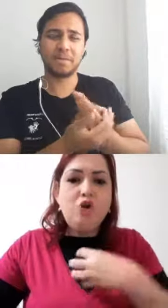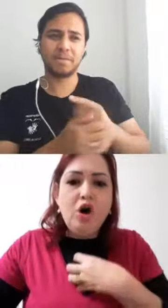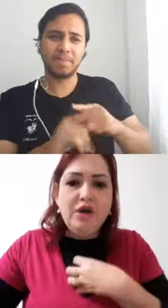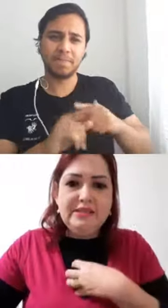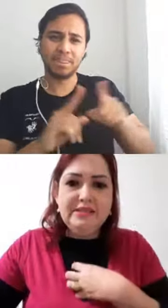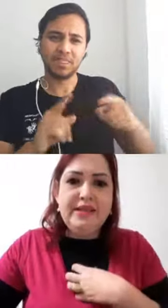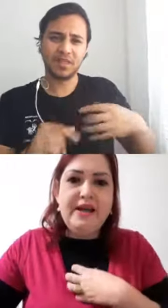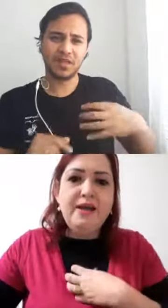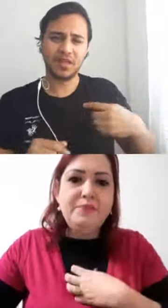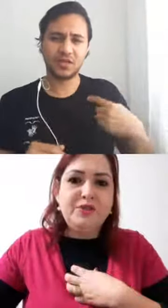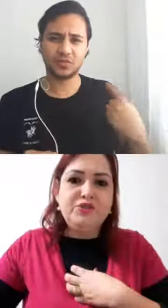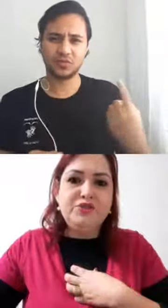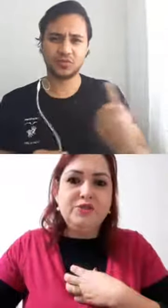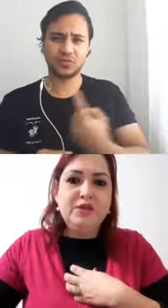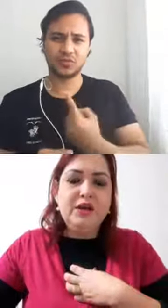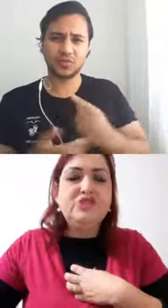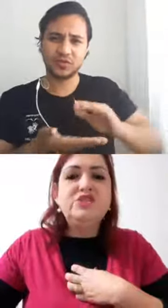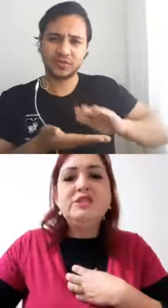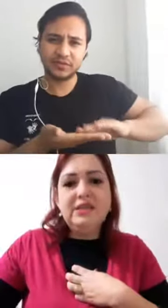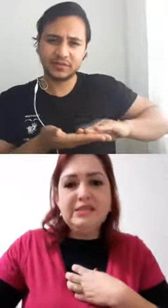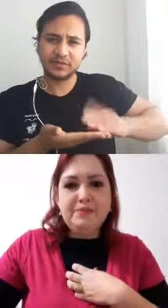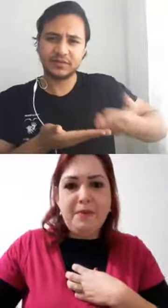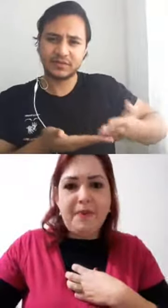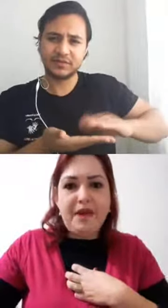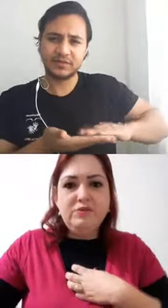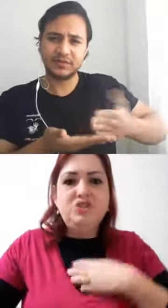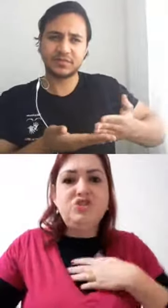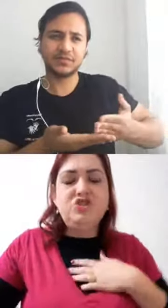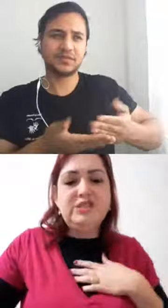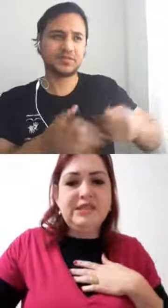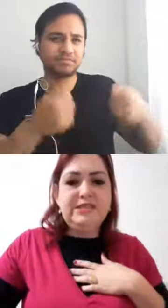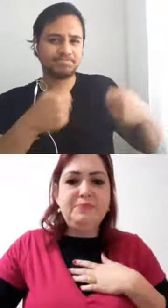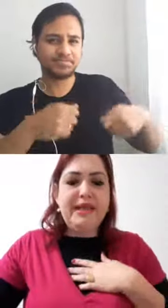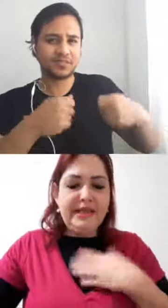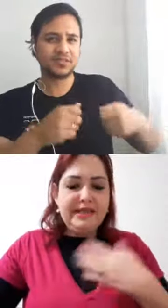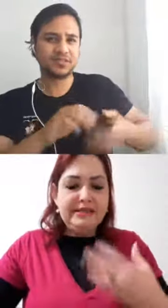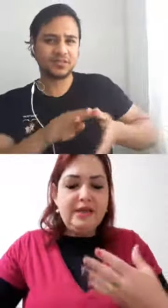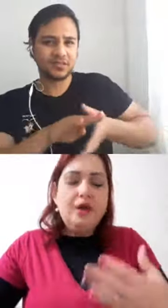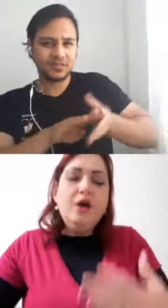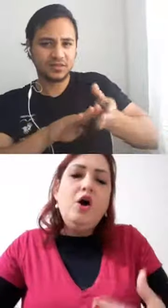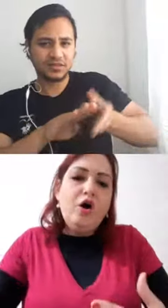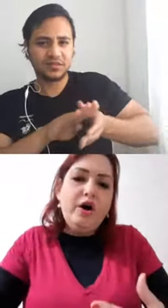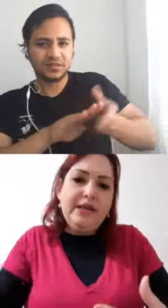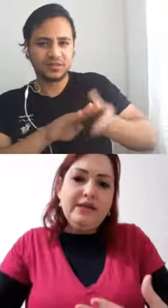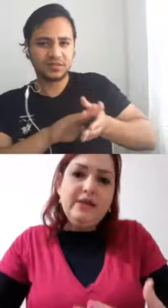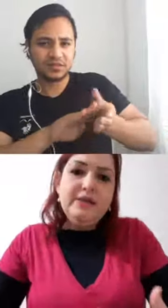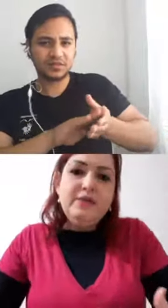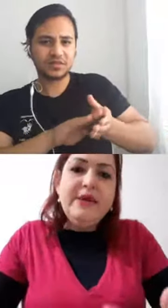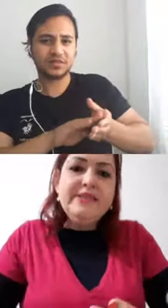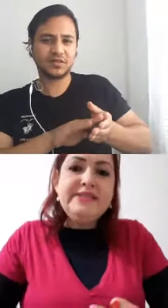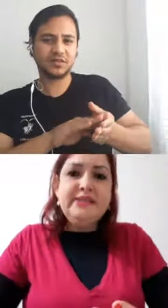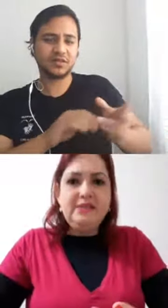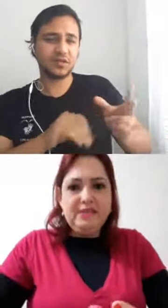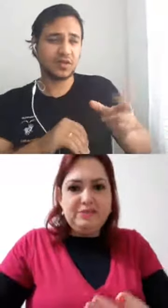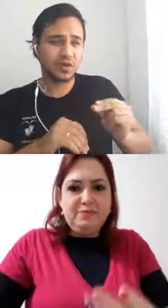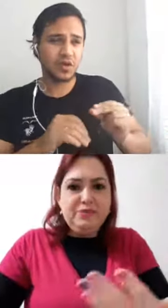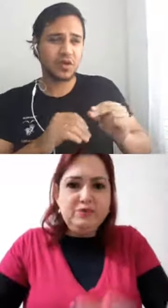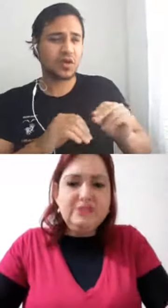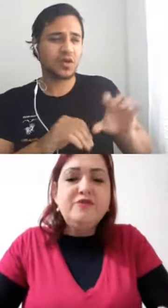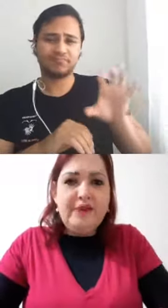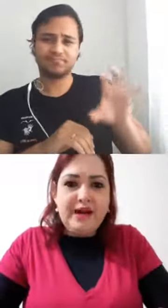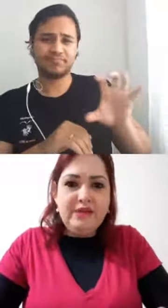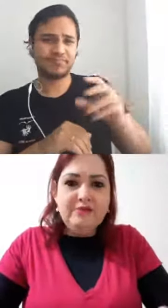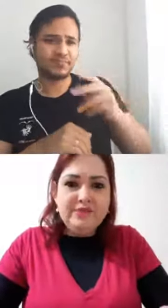daí nós, intérpretes, a gente tem esse papel da gente dizer assim para eles: olha, não é assim que as